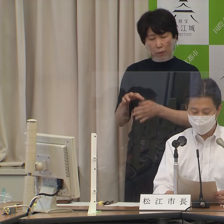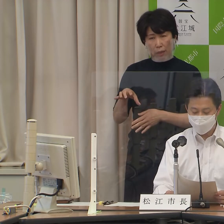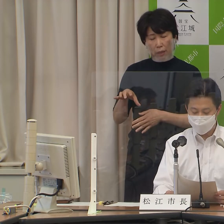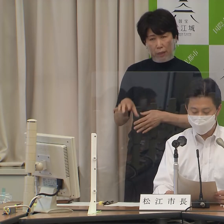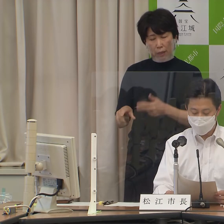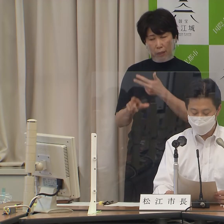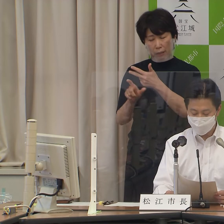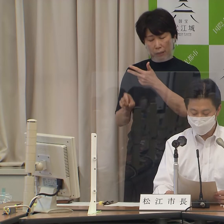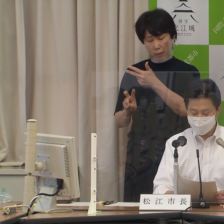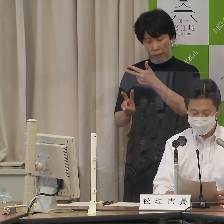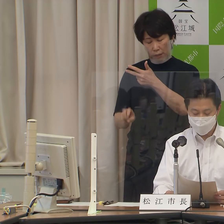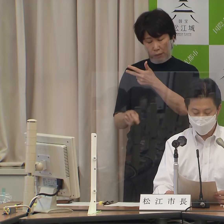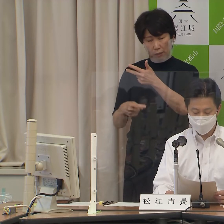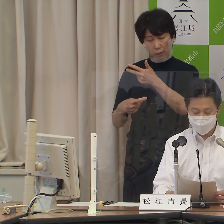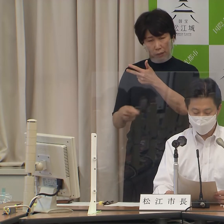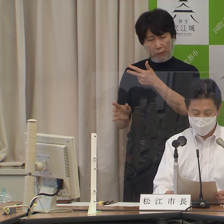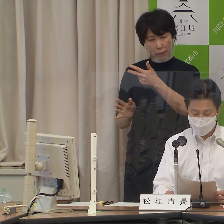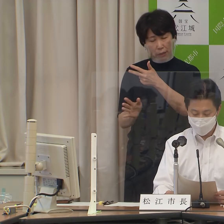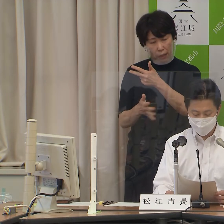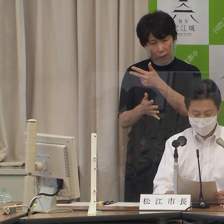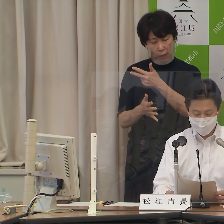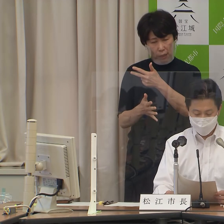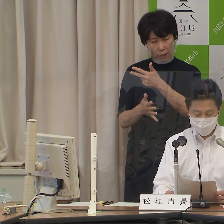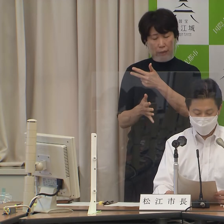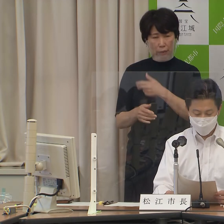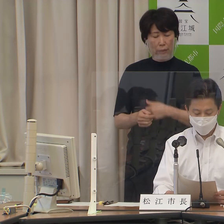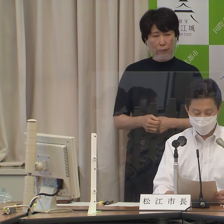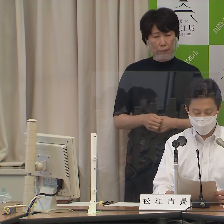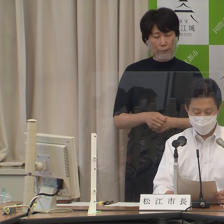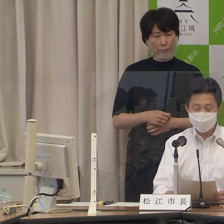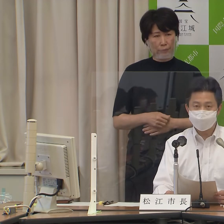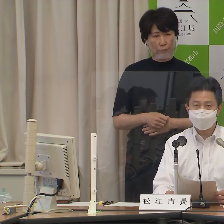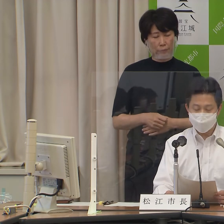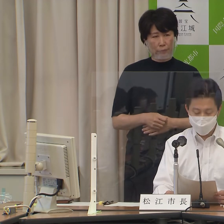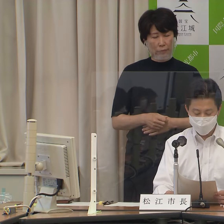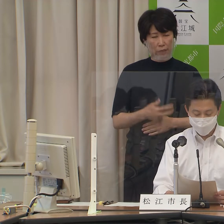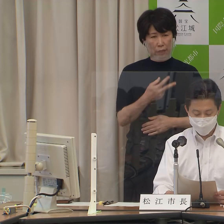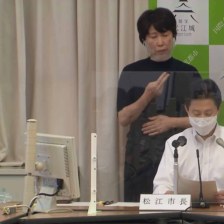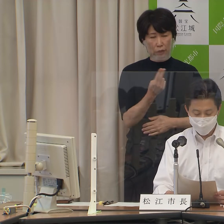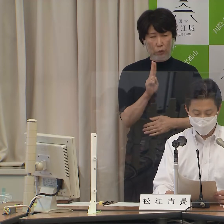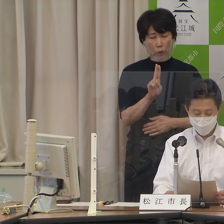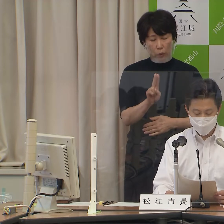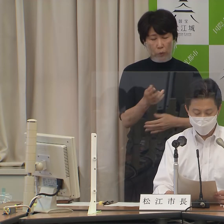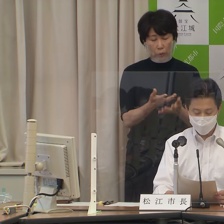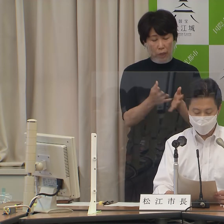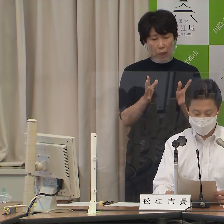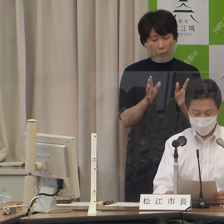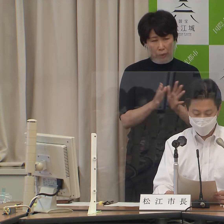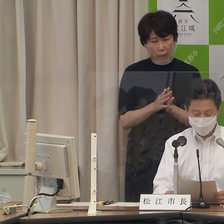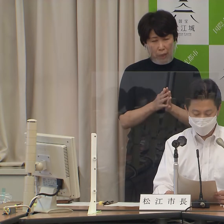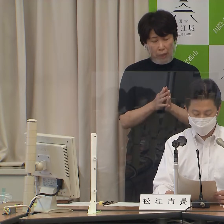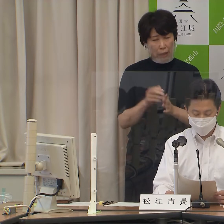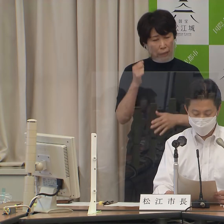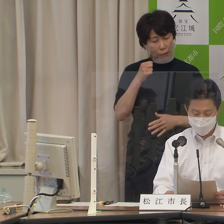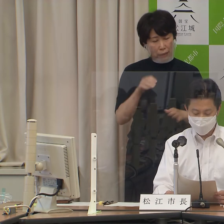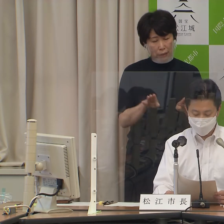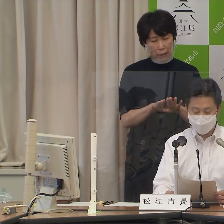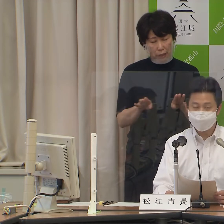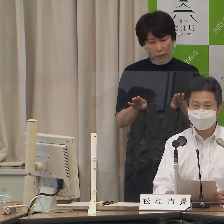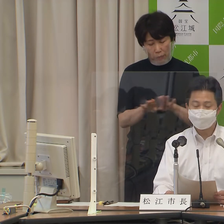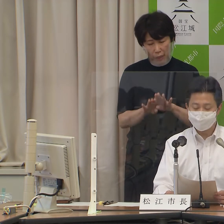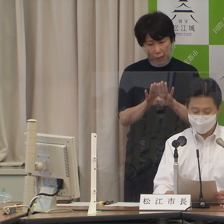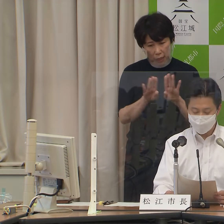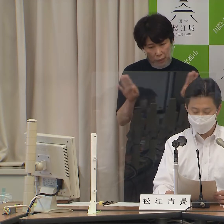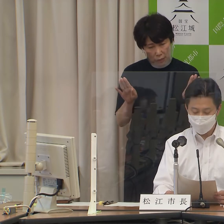木曜日から、児童クラブが夏季休業開始日から当面の間とさせていただ